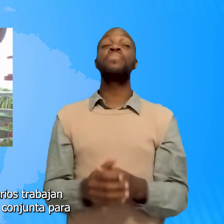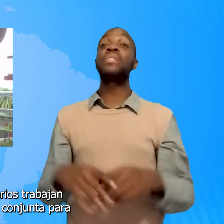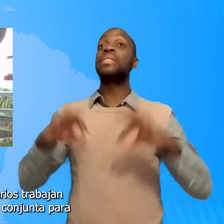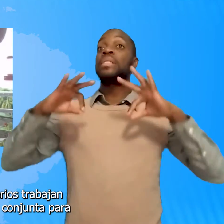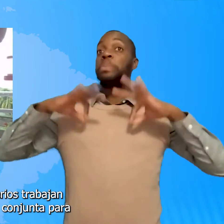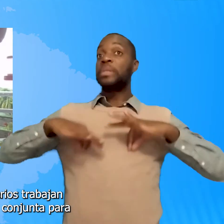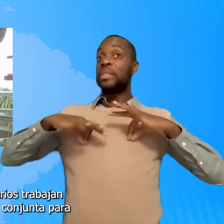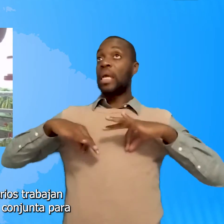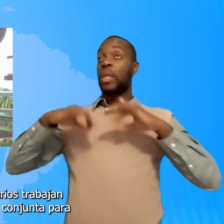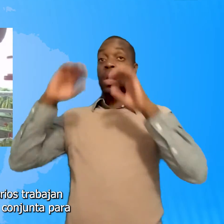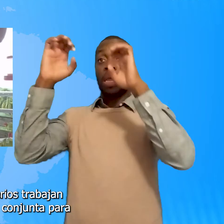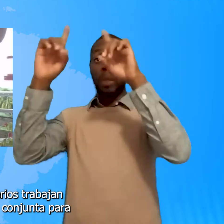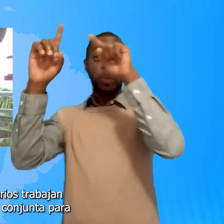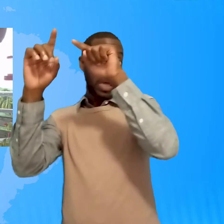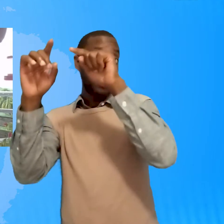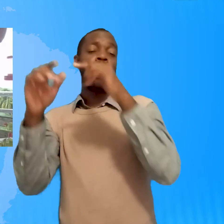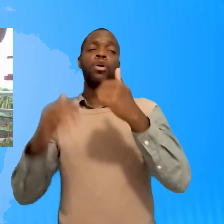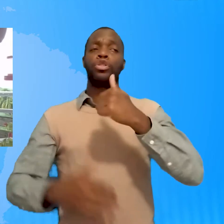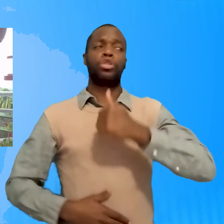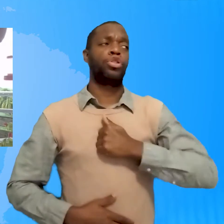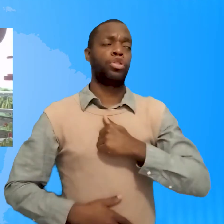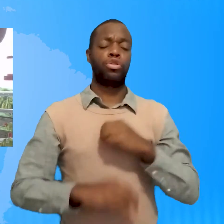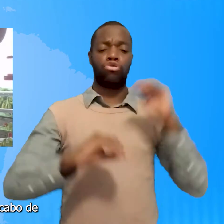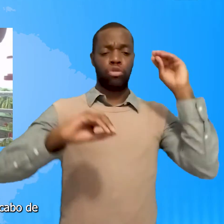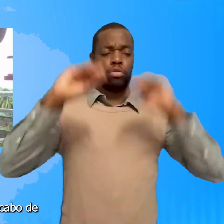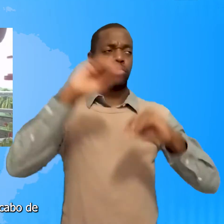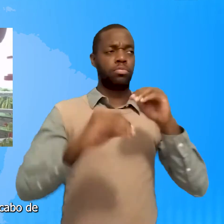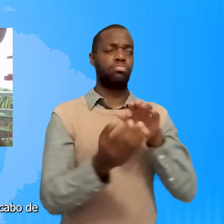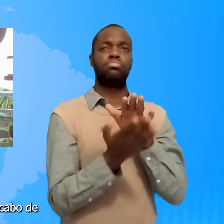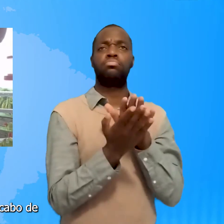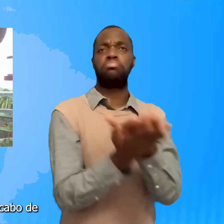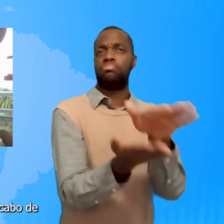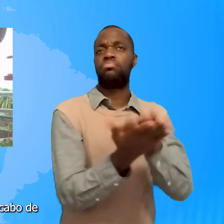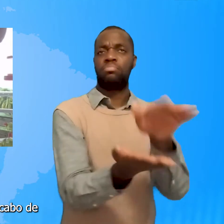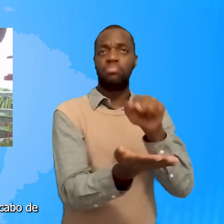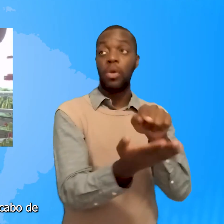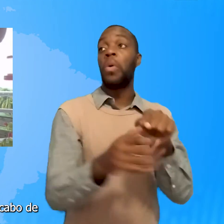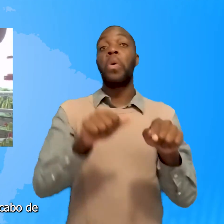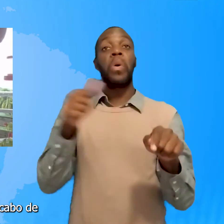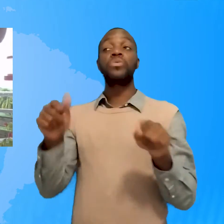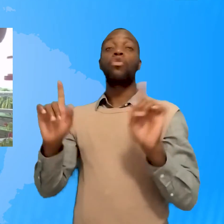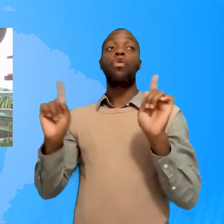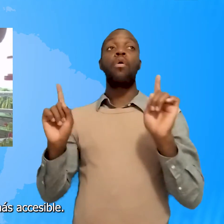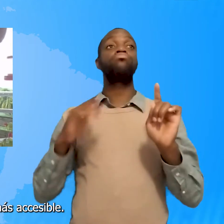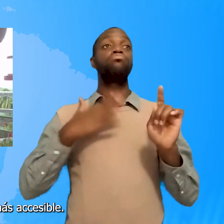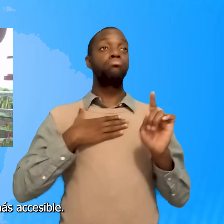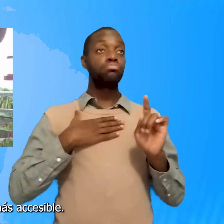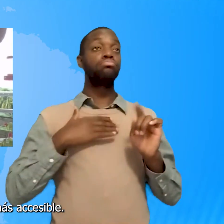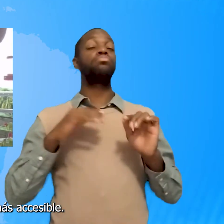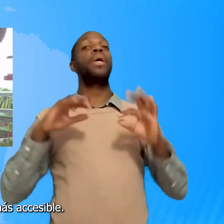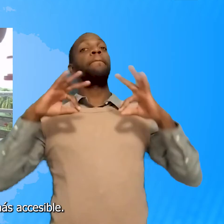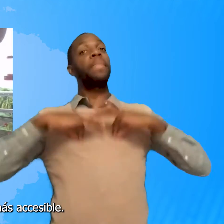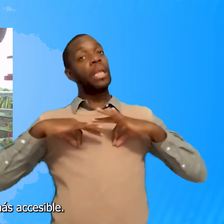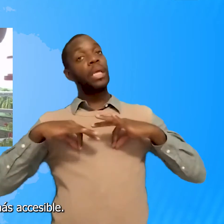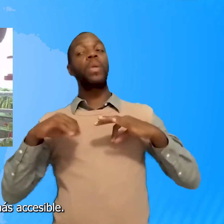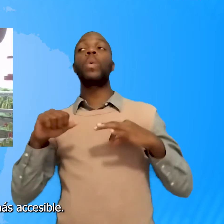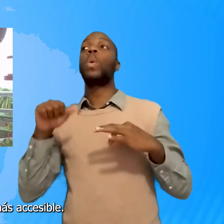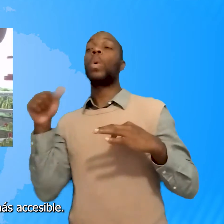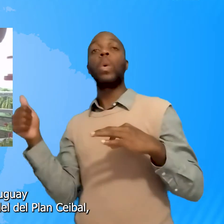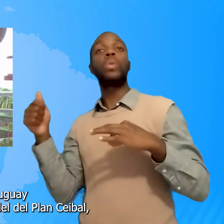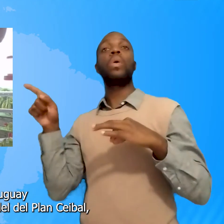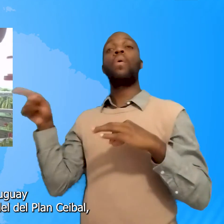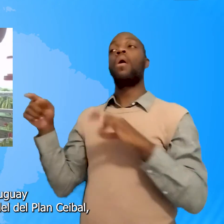trabajan ya de manera conjunta para llevar a cabo un material más